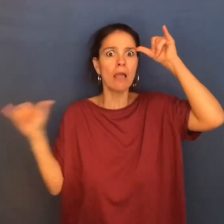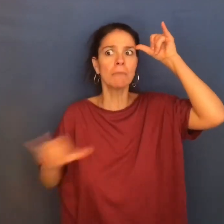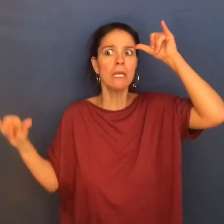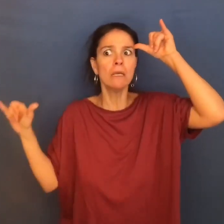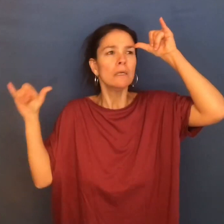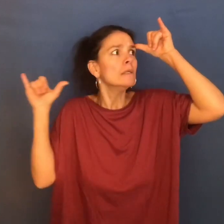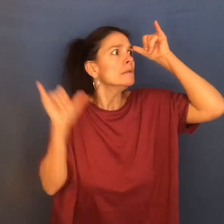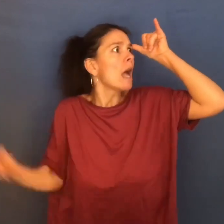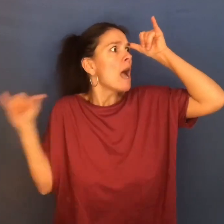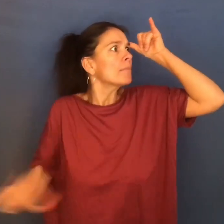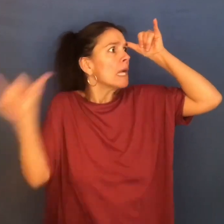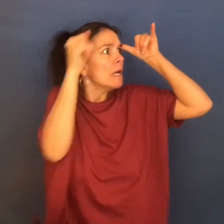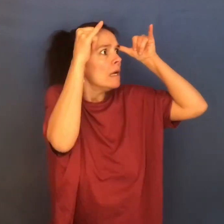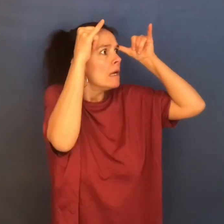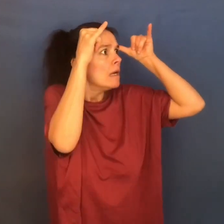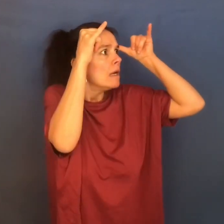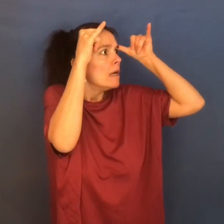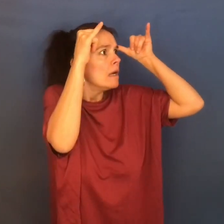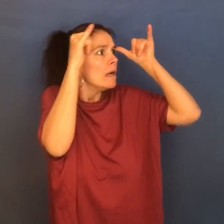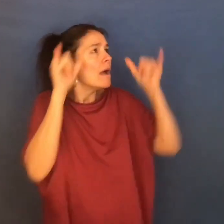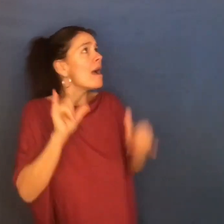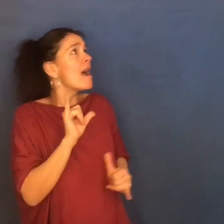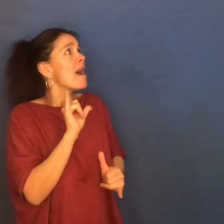Ah non, ça jamais de la vie, répondit la vache.